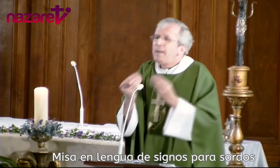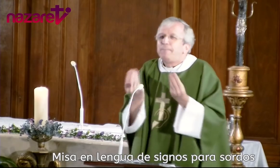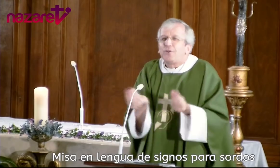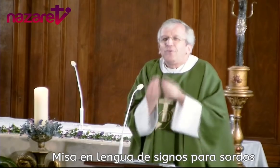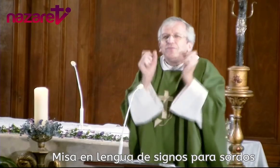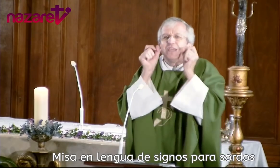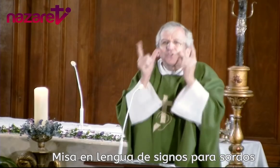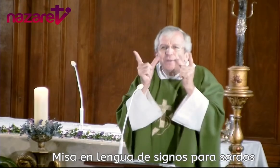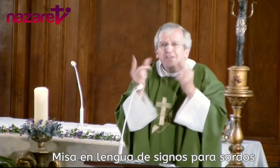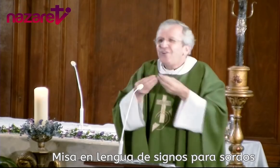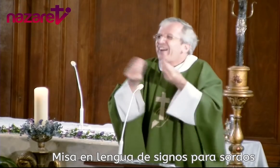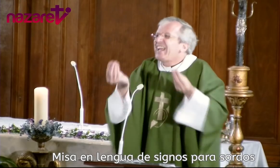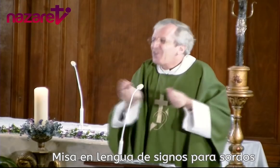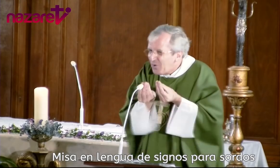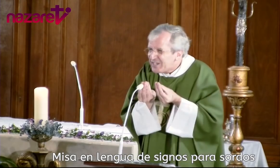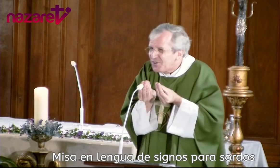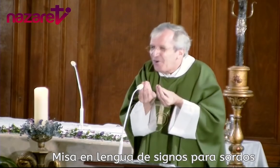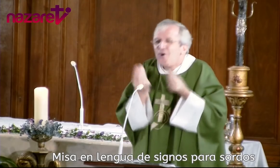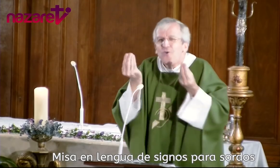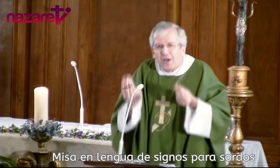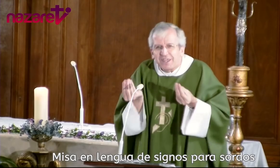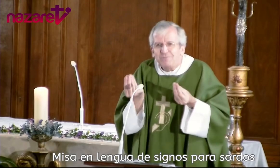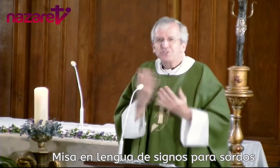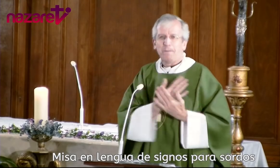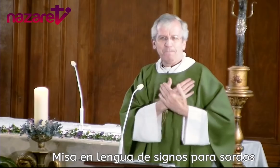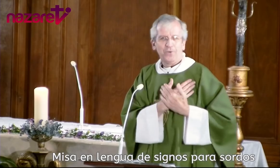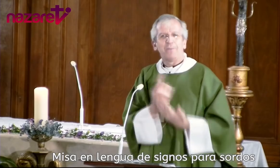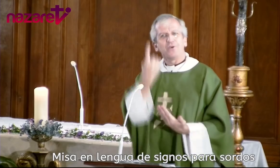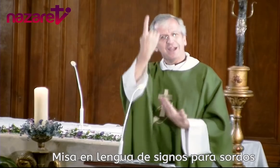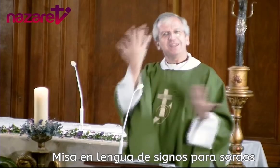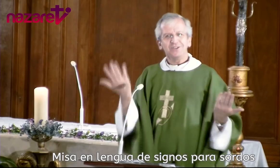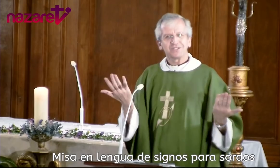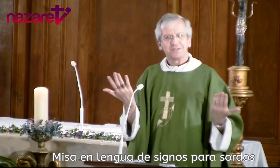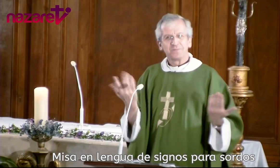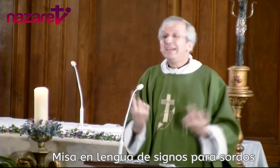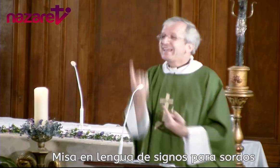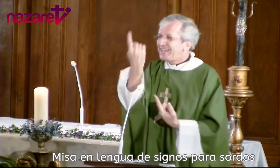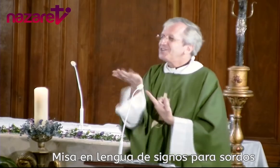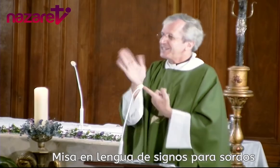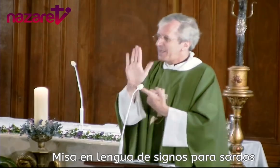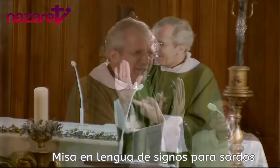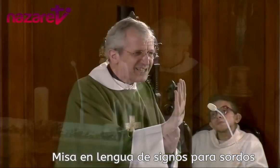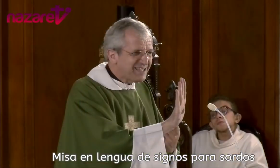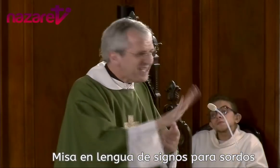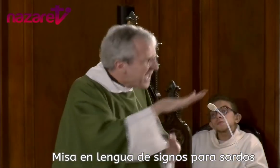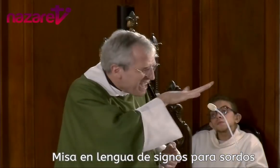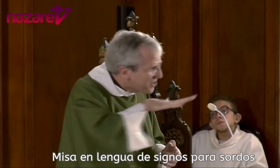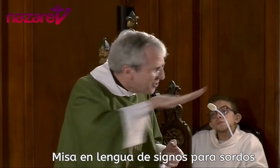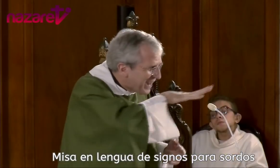pero descubriendo que todo eso lo hacemos por amor a Dios, que Dios está presente en todas las